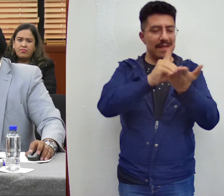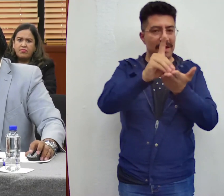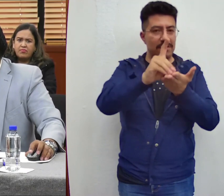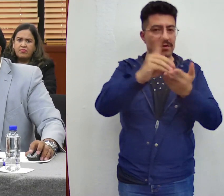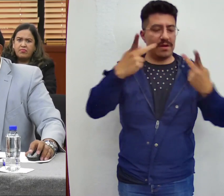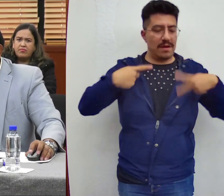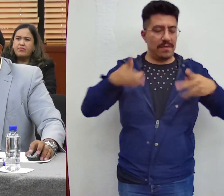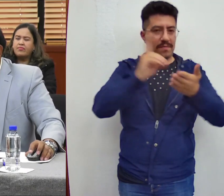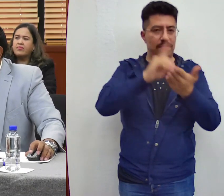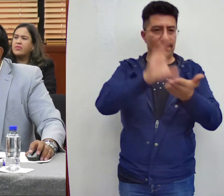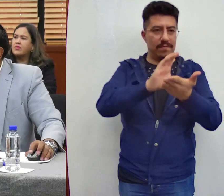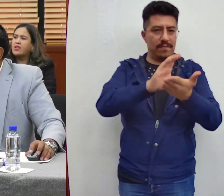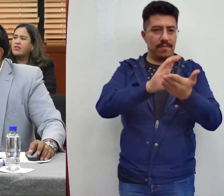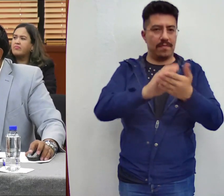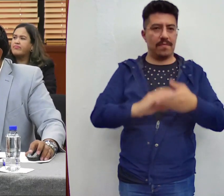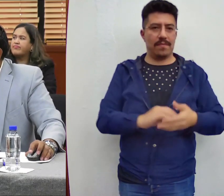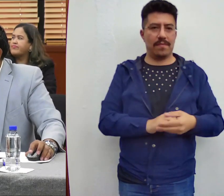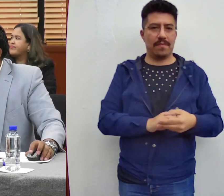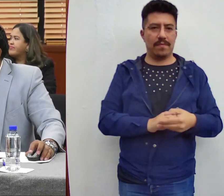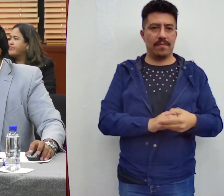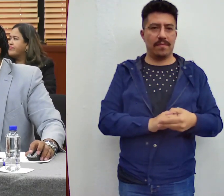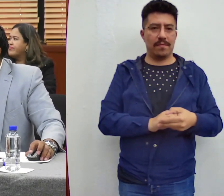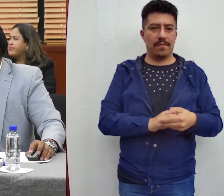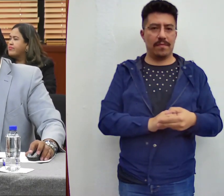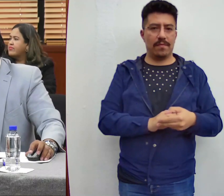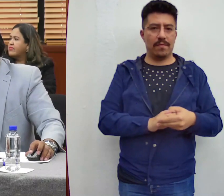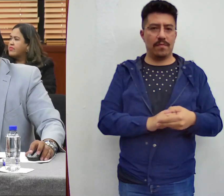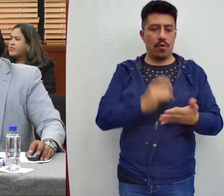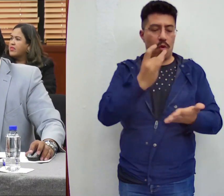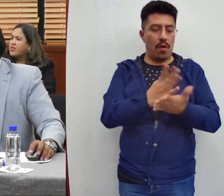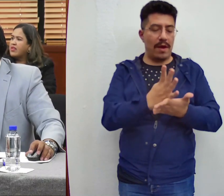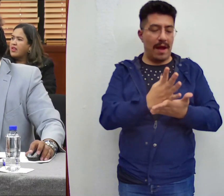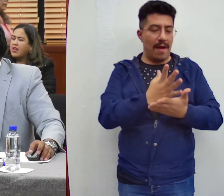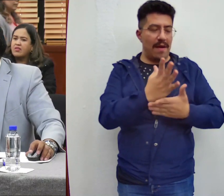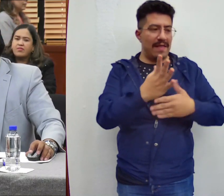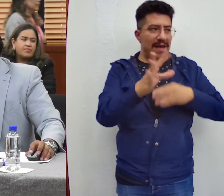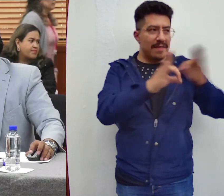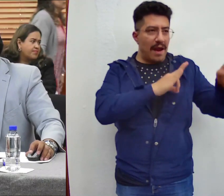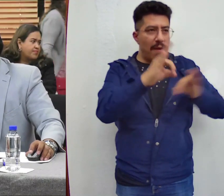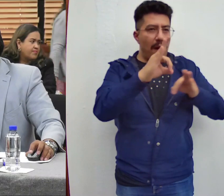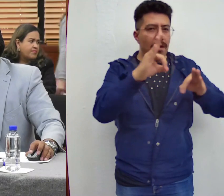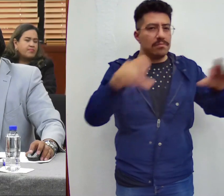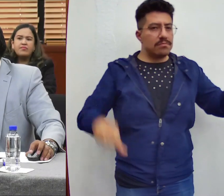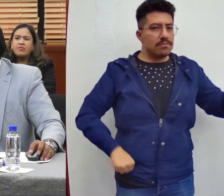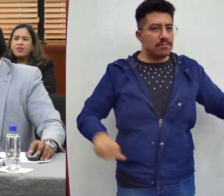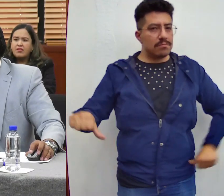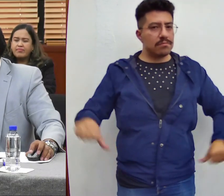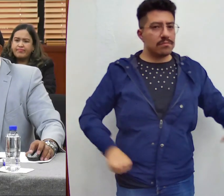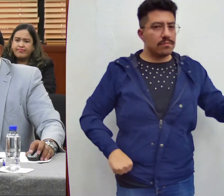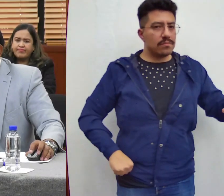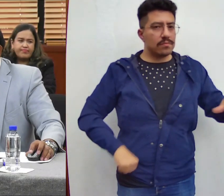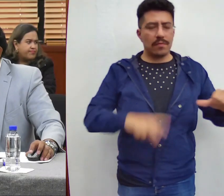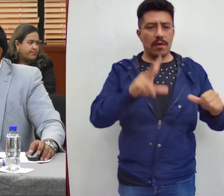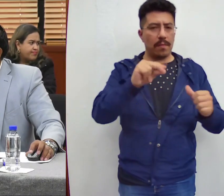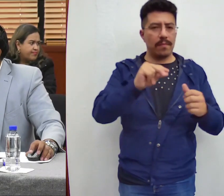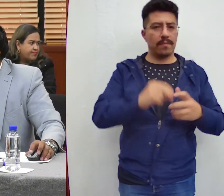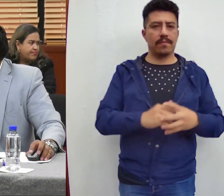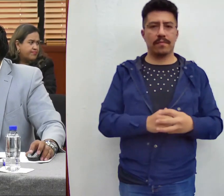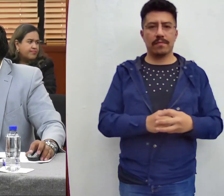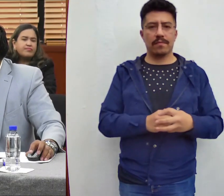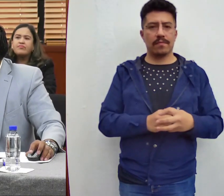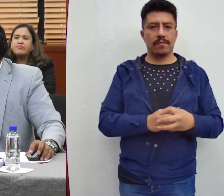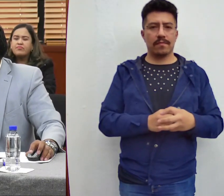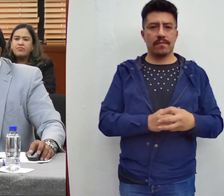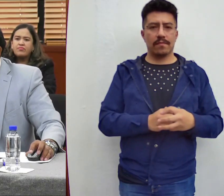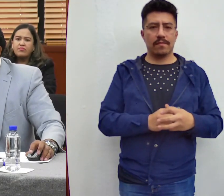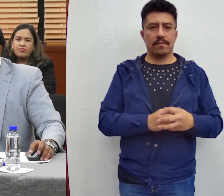con discapacidad. Es decir, menciona que no solo son acciones, esto es demasiado abierto el concepto,